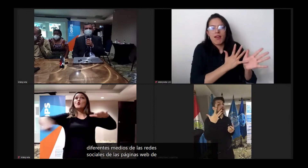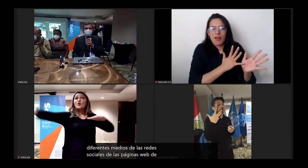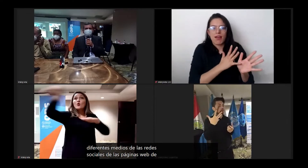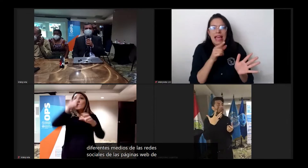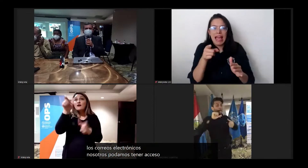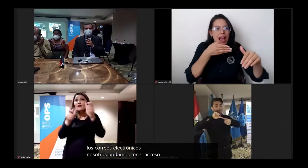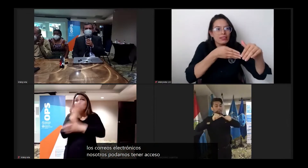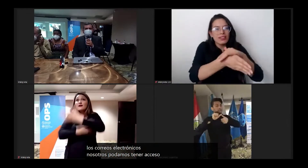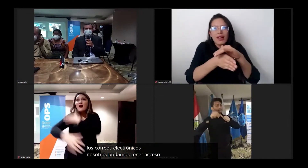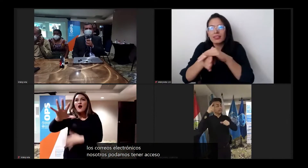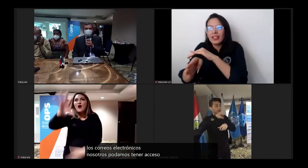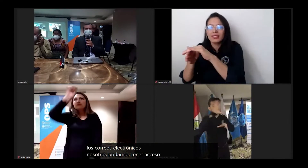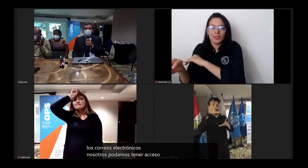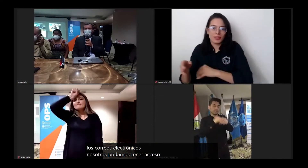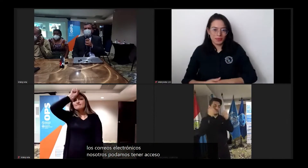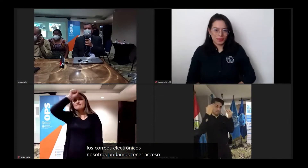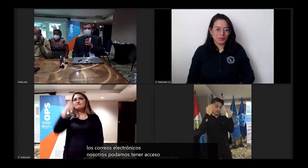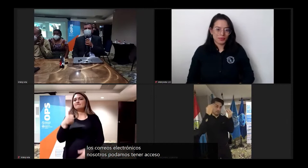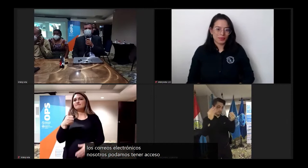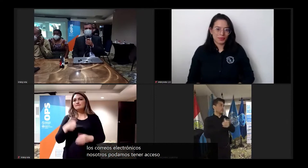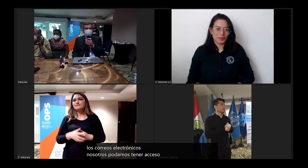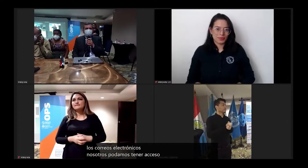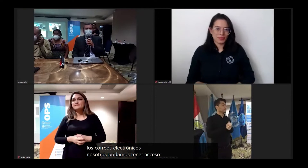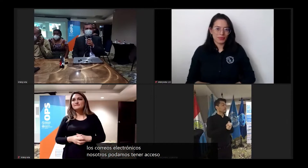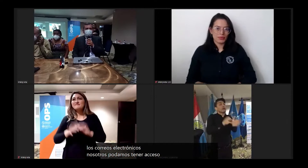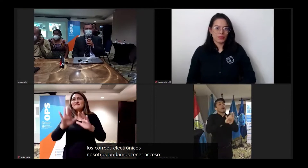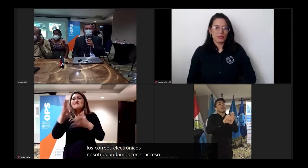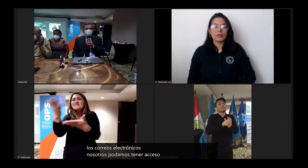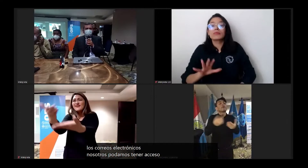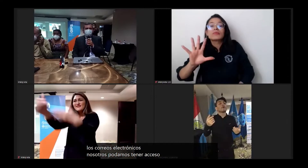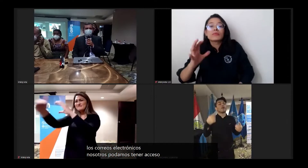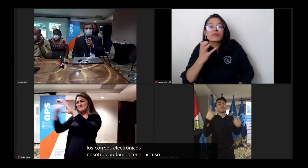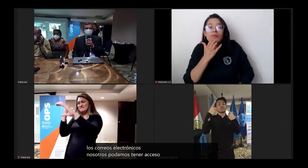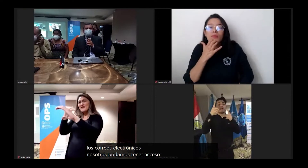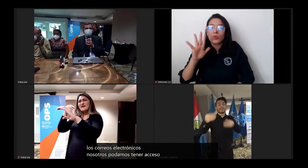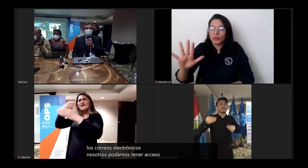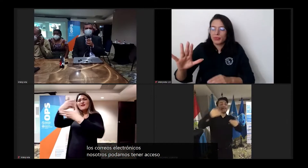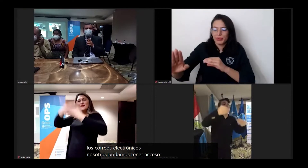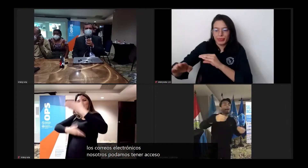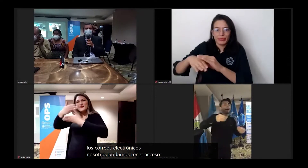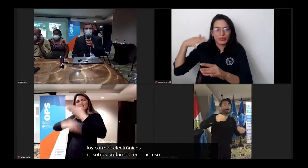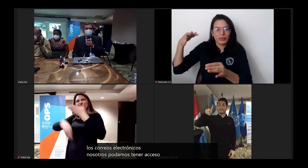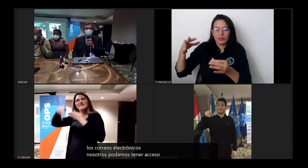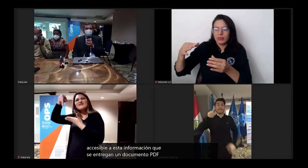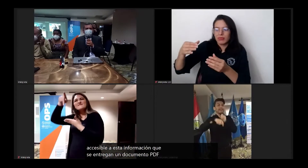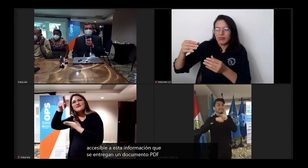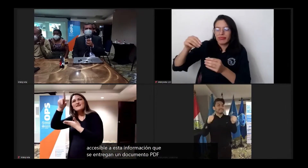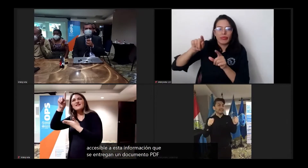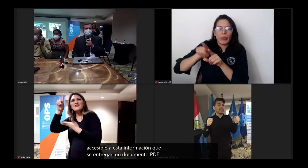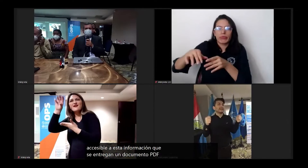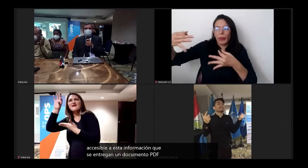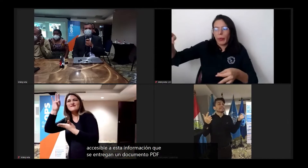accesible a esta información. Que si entregan un documento PDF, muchas veces este documento PDF, si